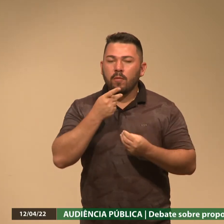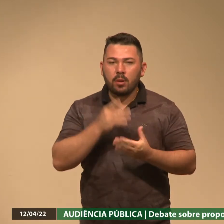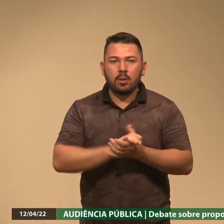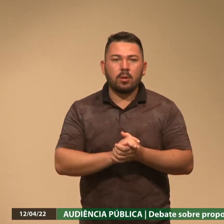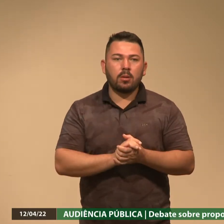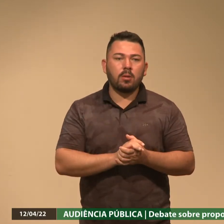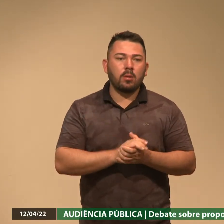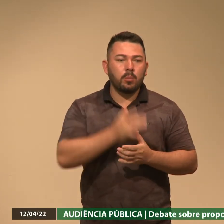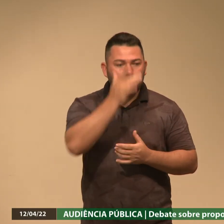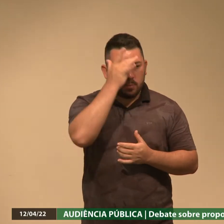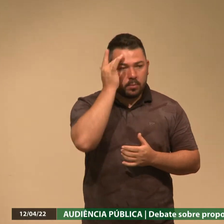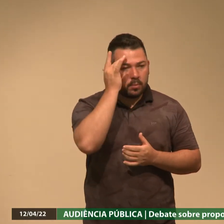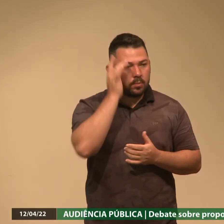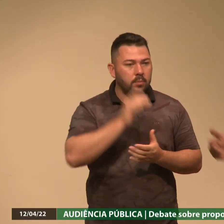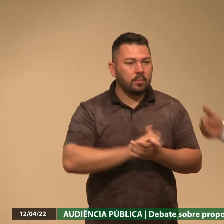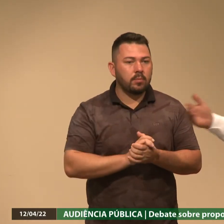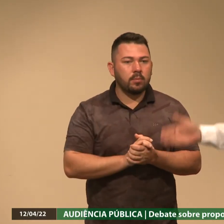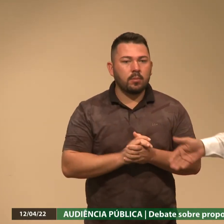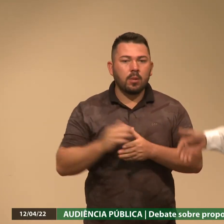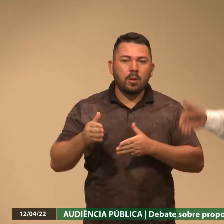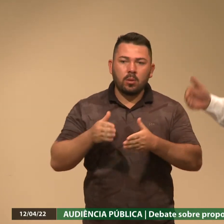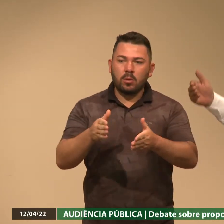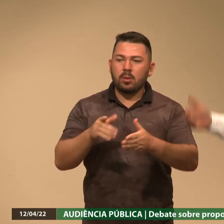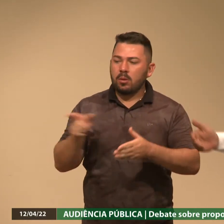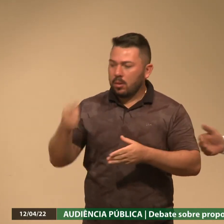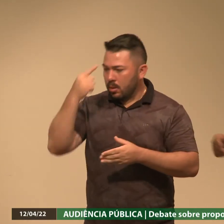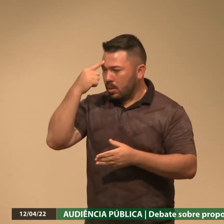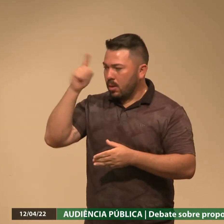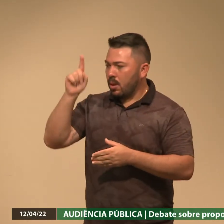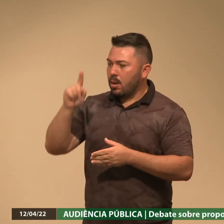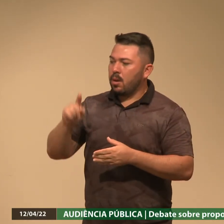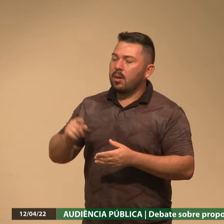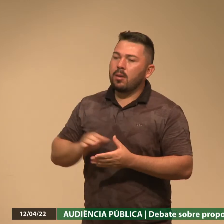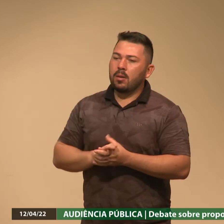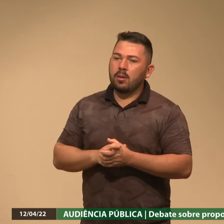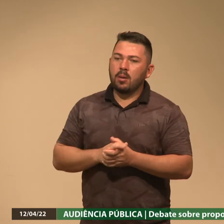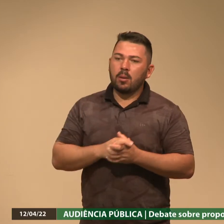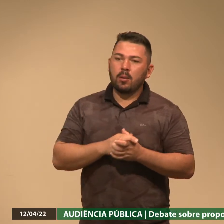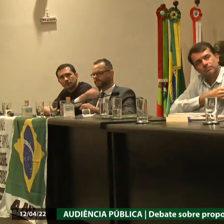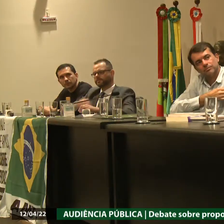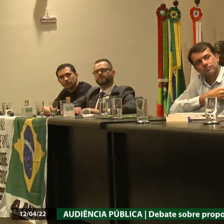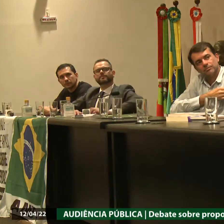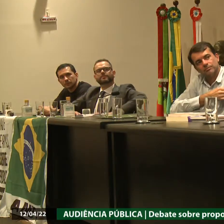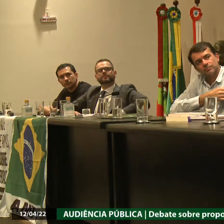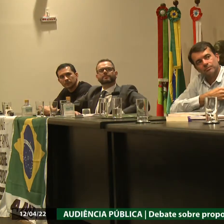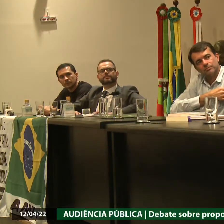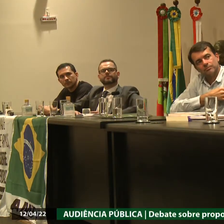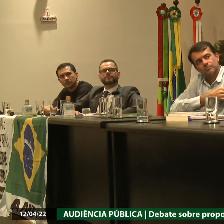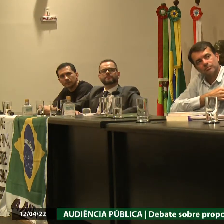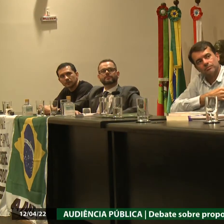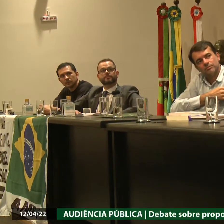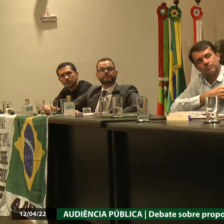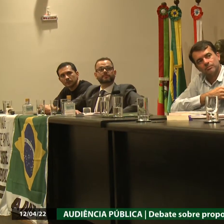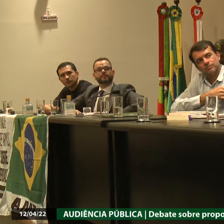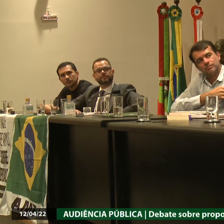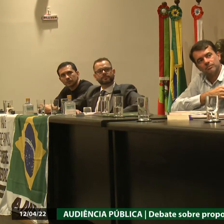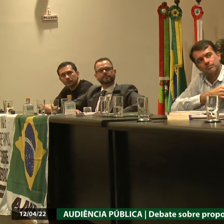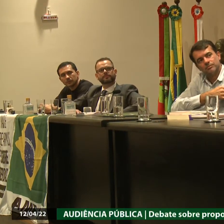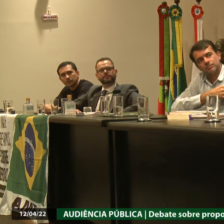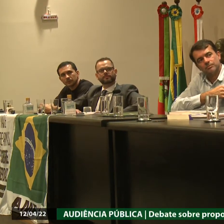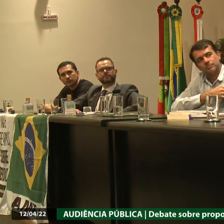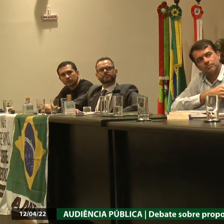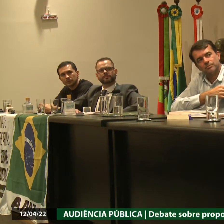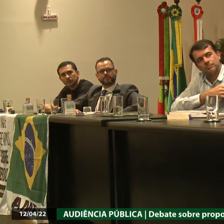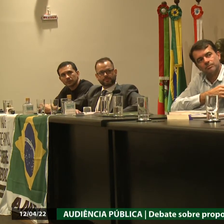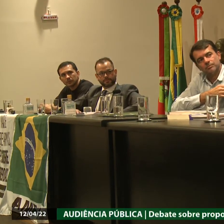uma das pessoas que teve a ideia da Rota do tiro minha esposa também vem justamente para isso e não adianta a gente reforçar o conceito